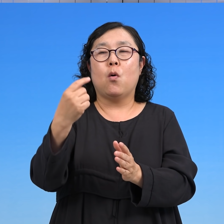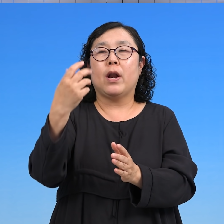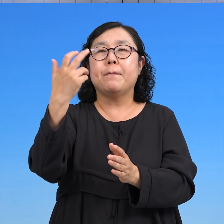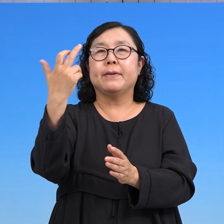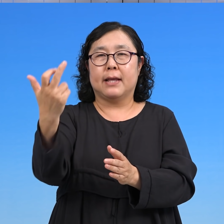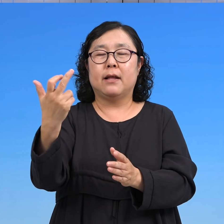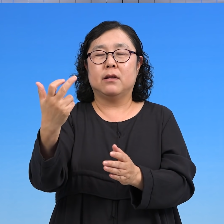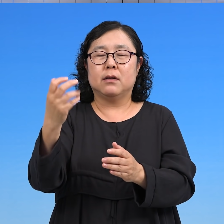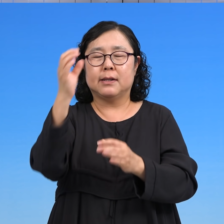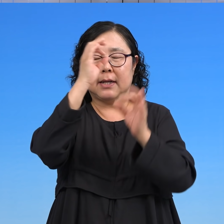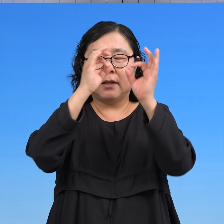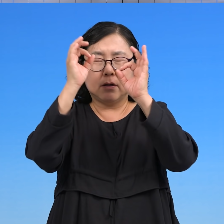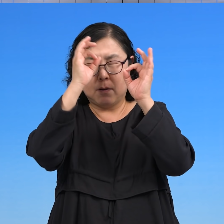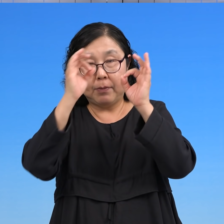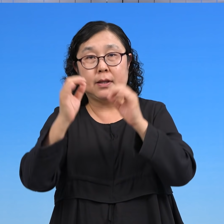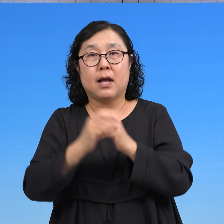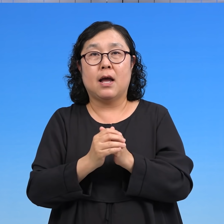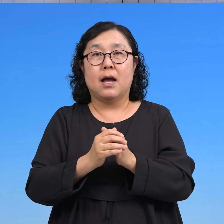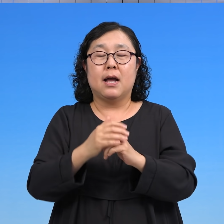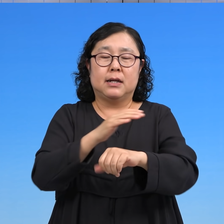아버지를,